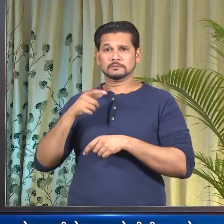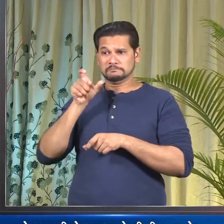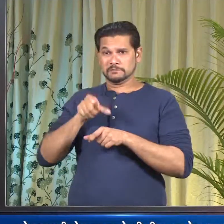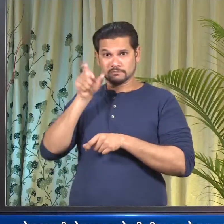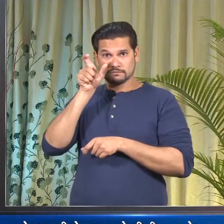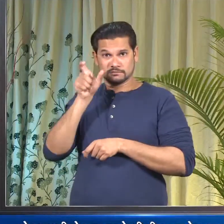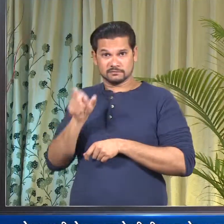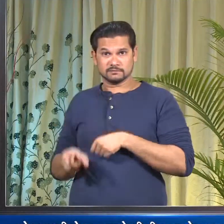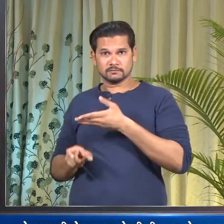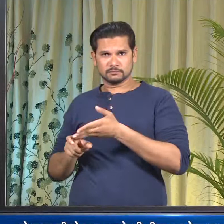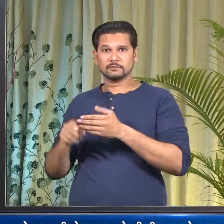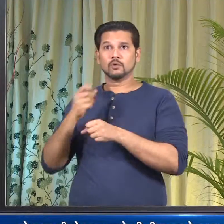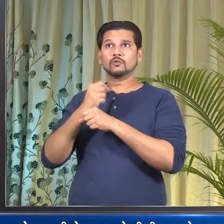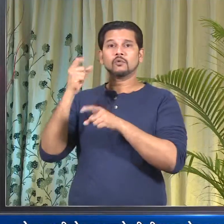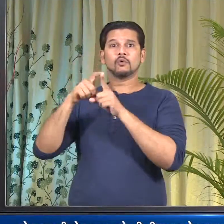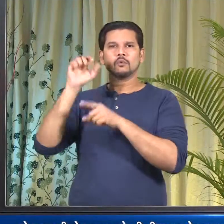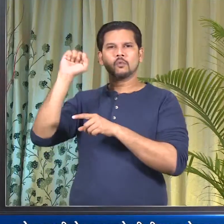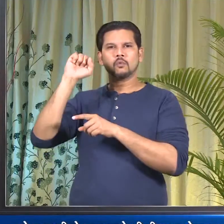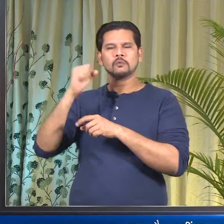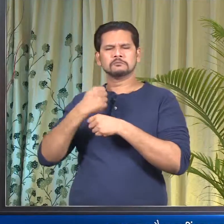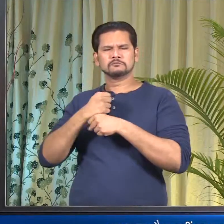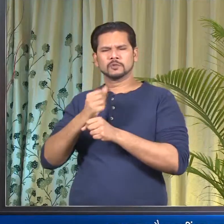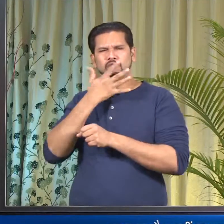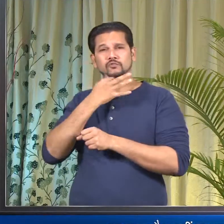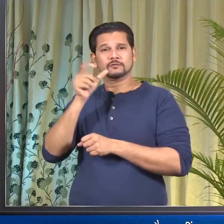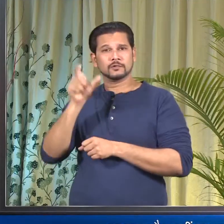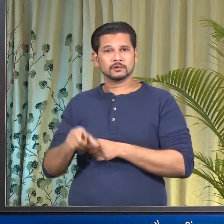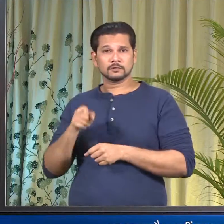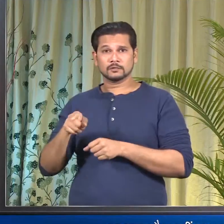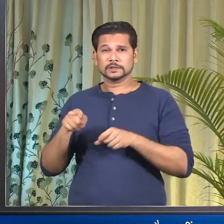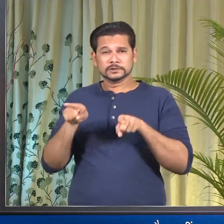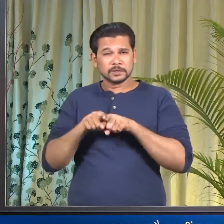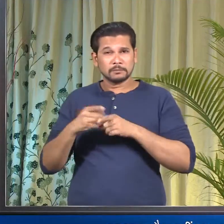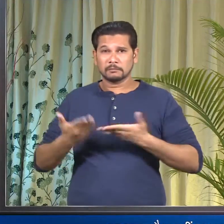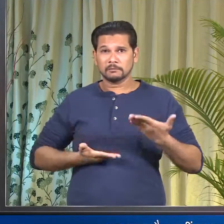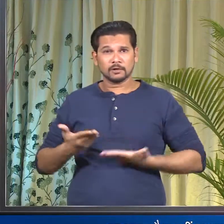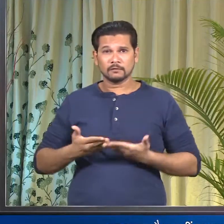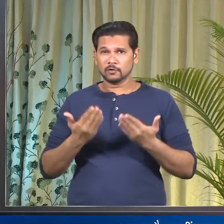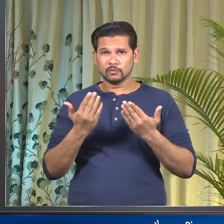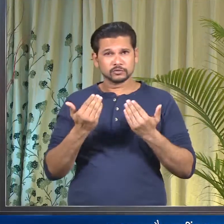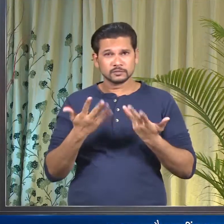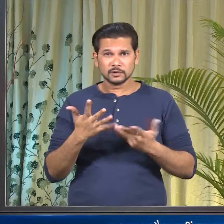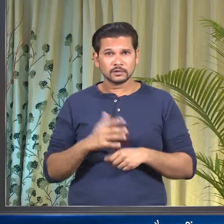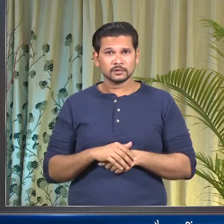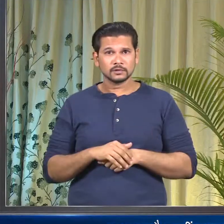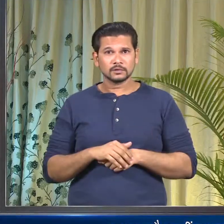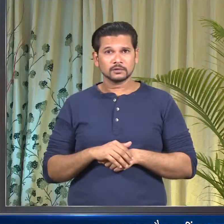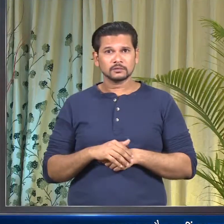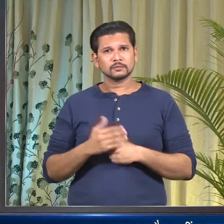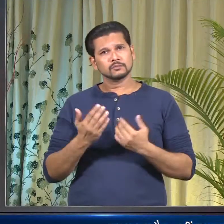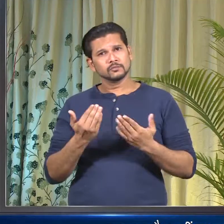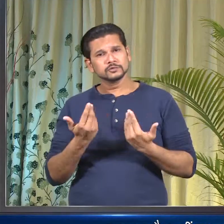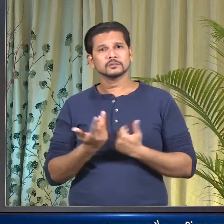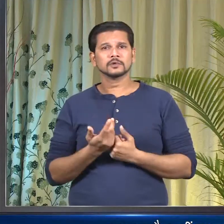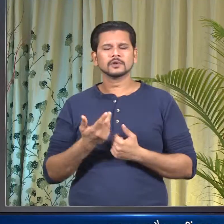क्या वो ऐसा व्यवहार नहीं कर सकता? कर सकता है नहीं कर सकता है, कि कोई हमारे साथ